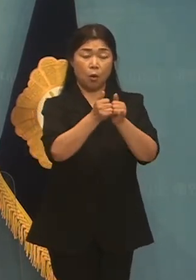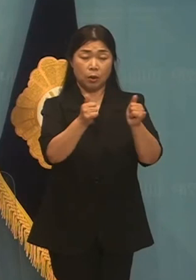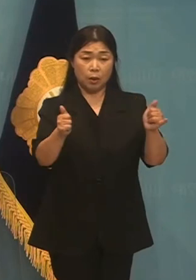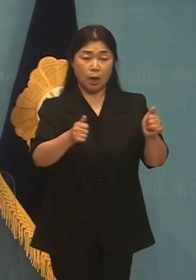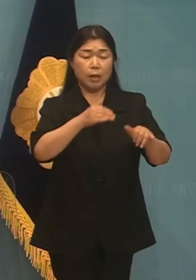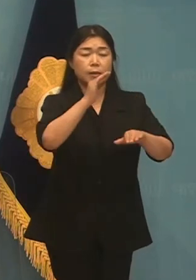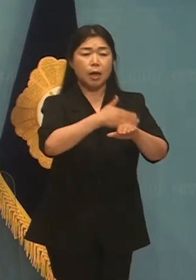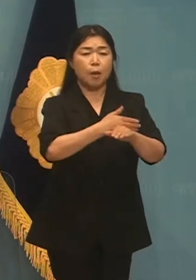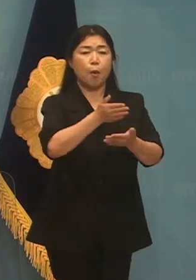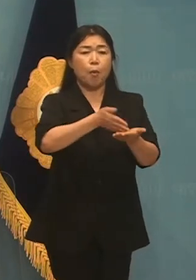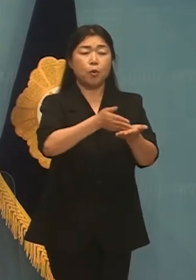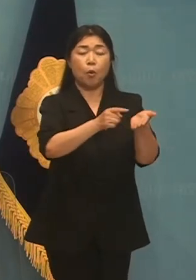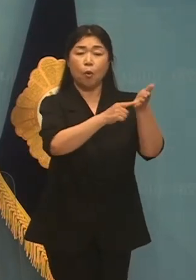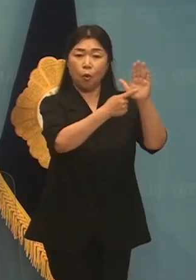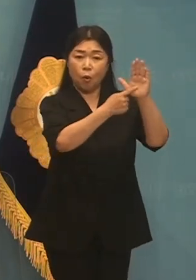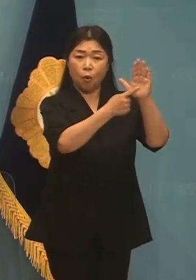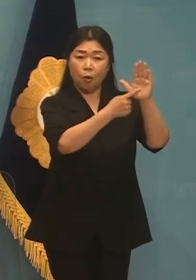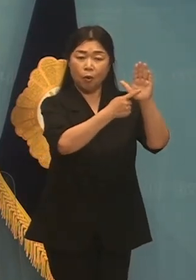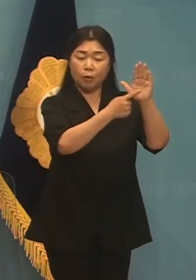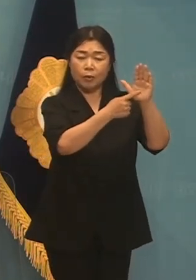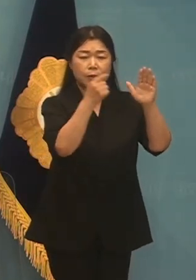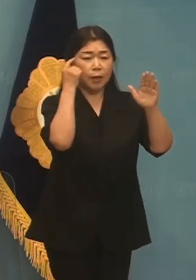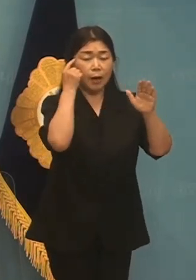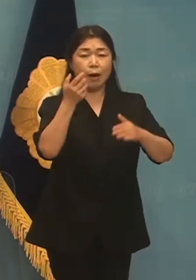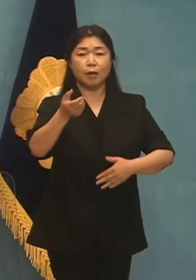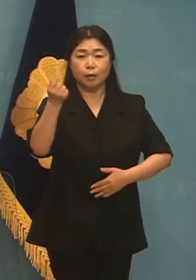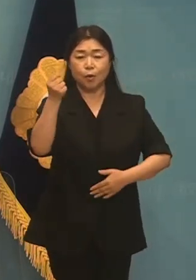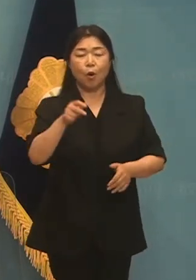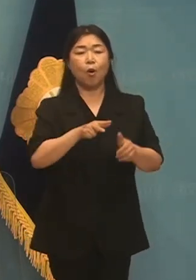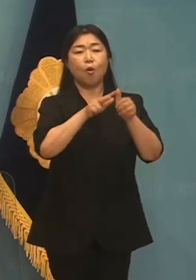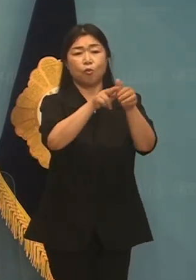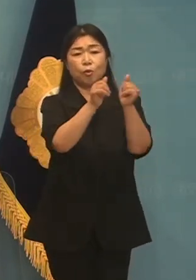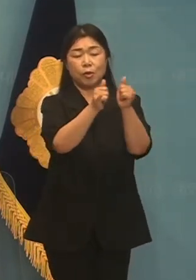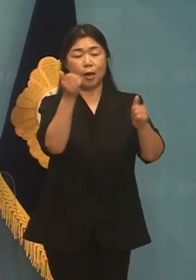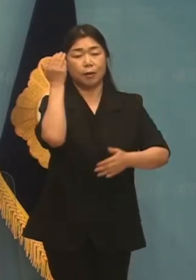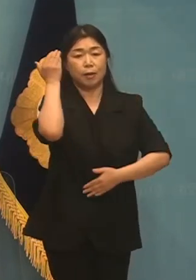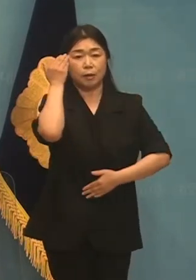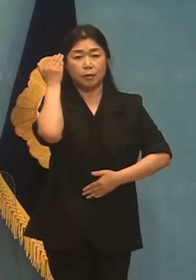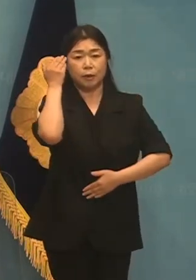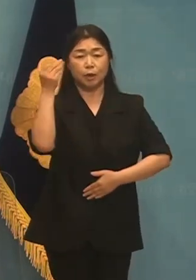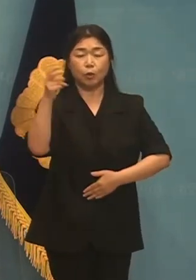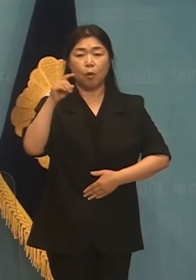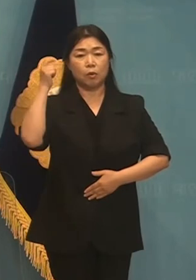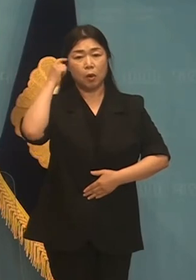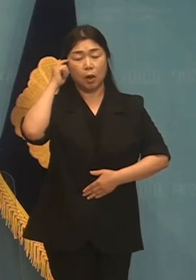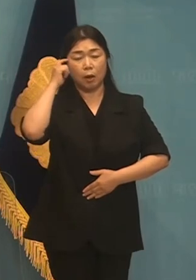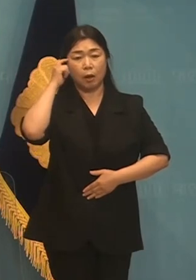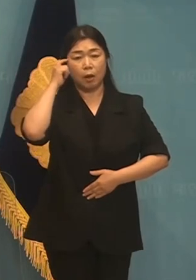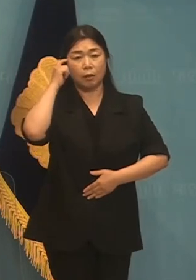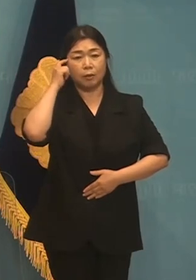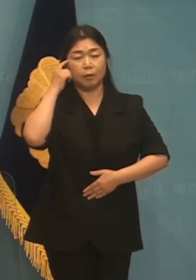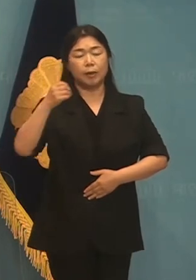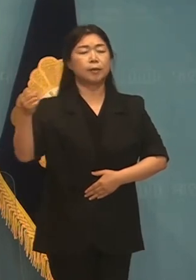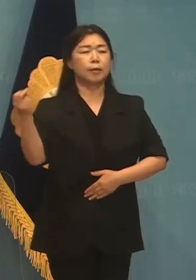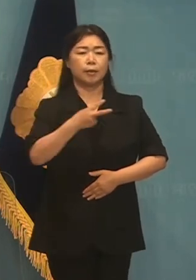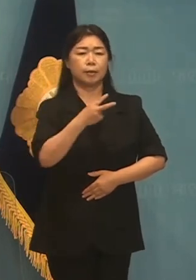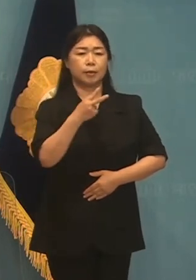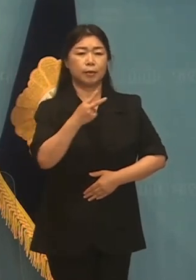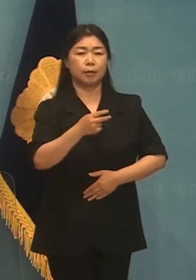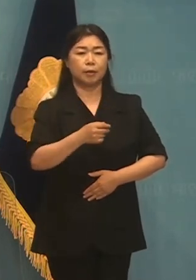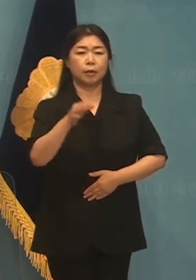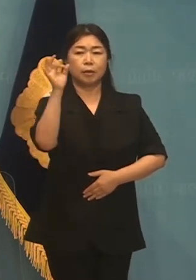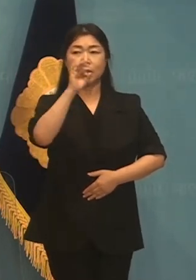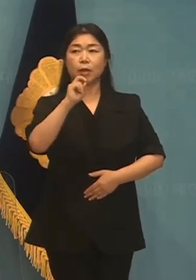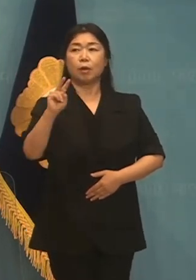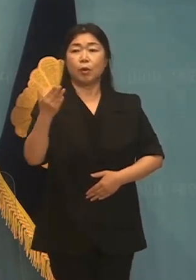잘못 보도한 탓이라는 생각 대신에 후보의 상식과 철학부터 다시